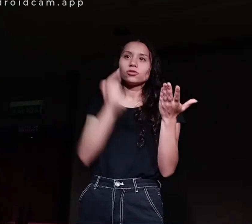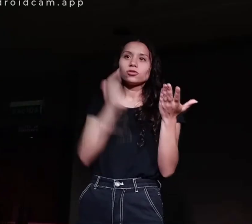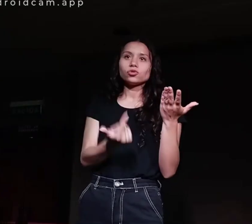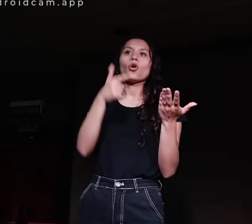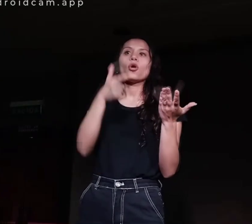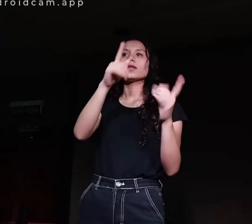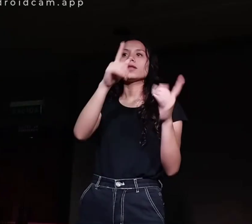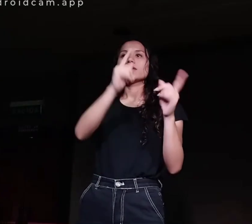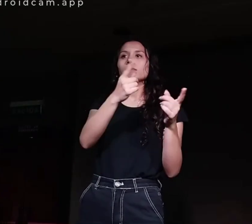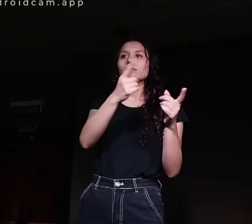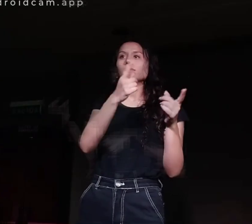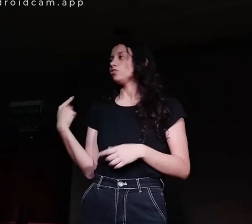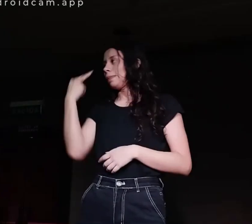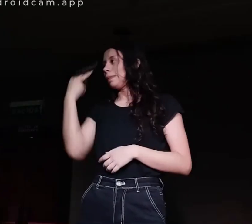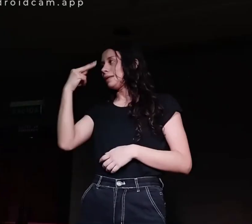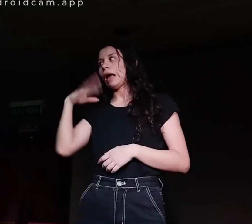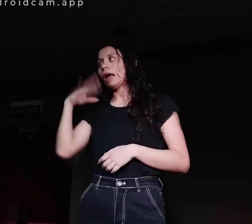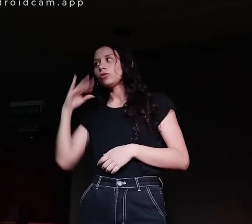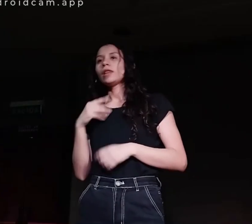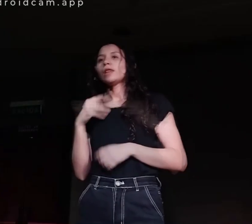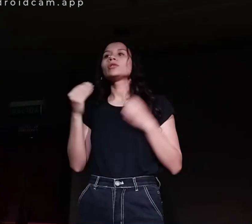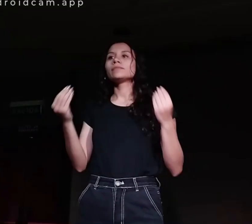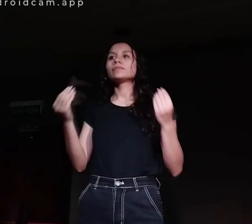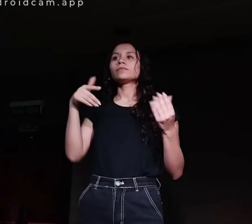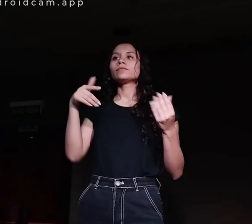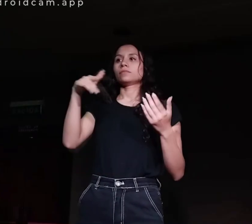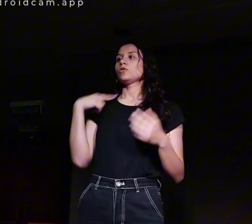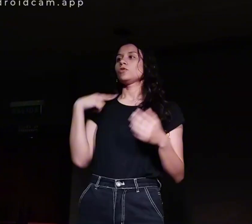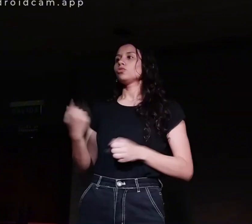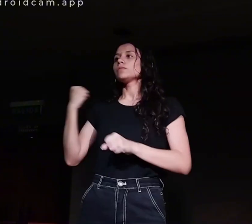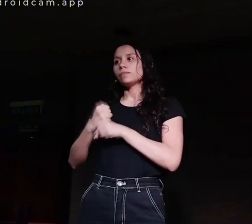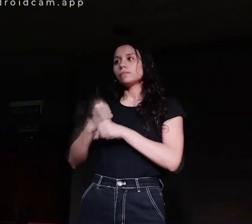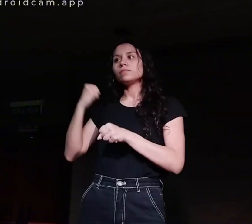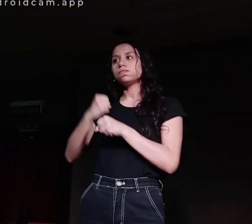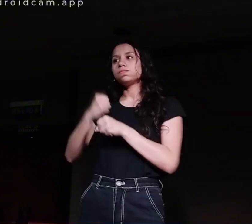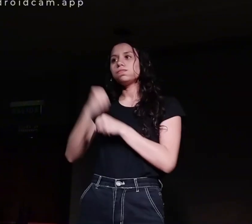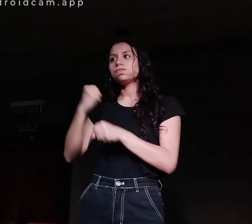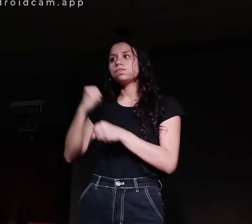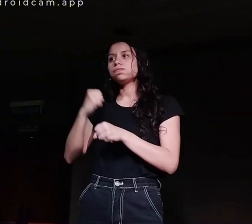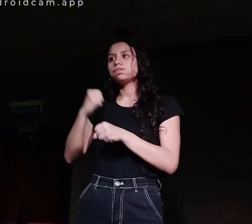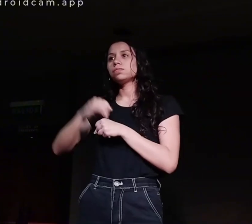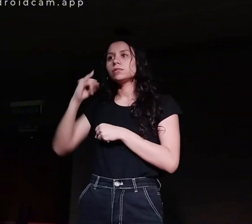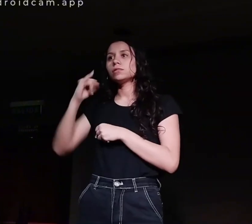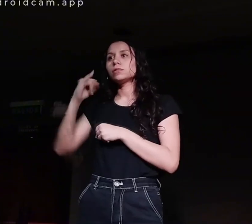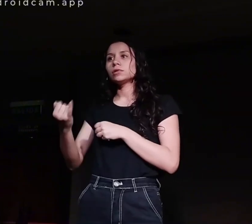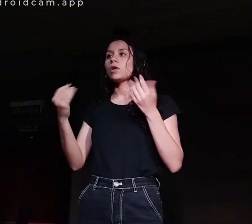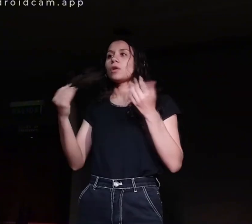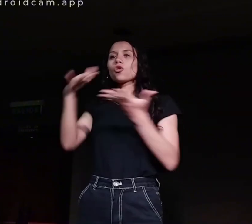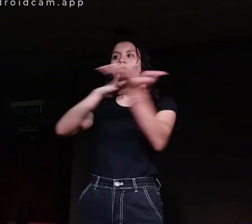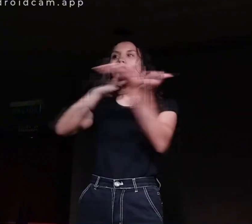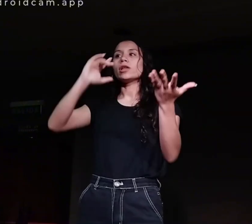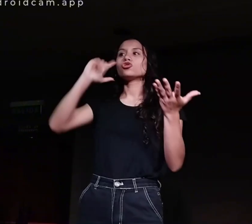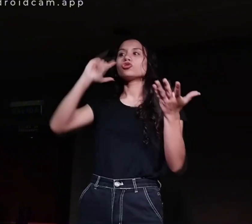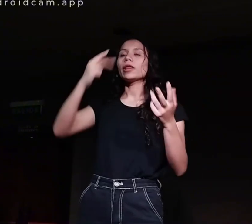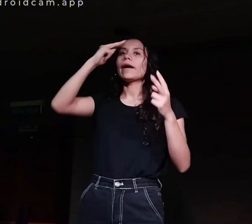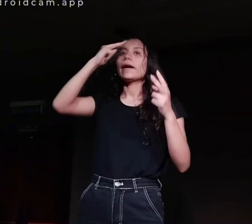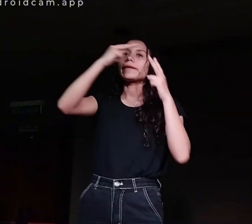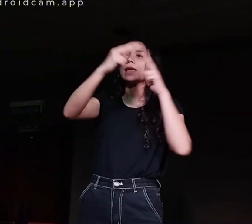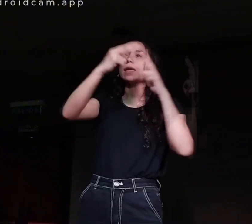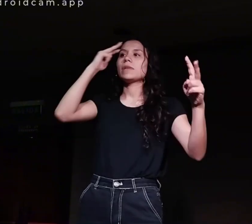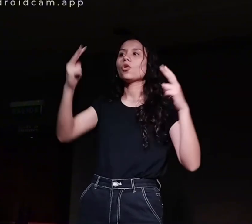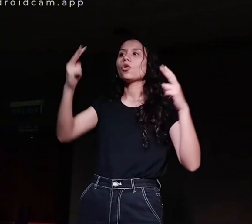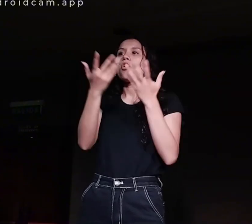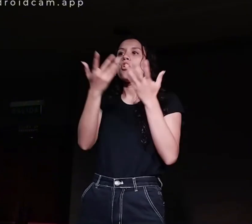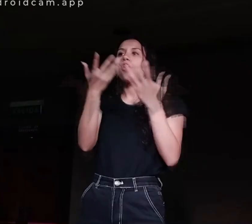Betty, bueno, por ahí nosotros hacemos todo este trabajo con mucho respeto a la comunidad y